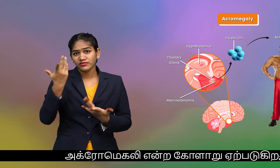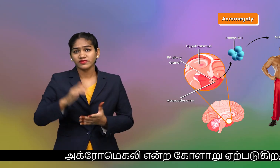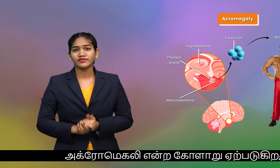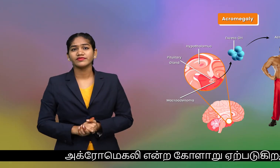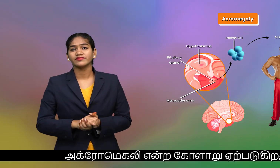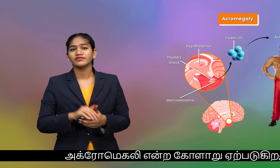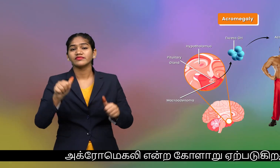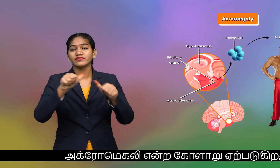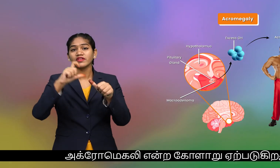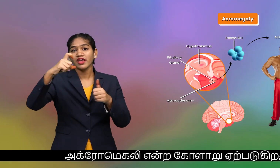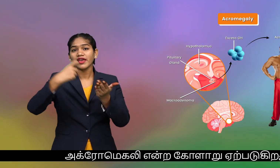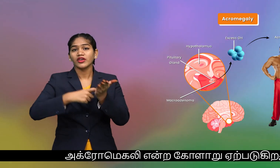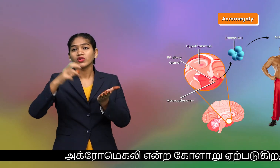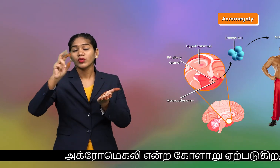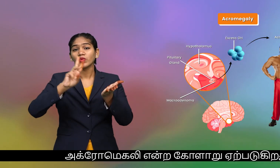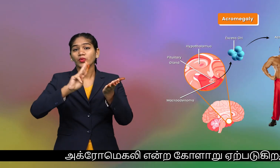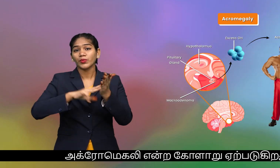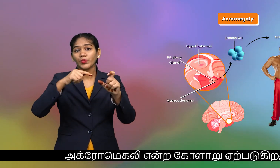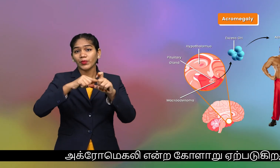அக்ரோமெகலி என்ற கோளாறு ஏற்படுகிறது.